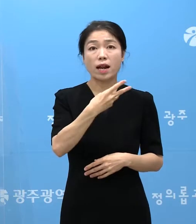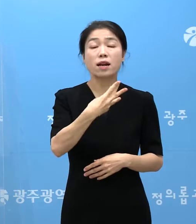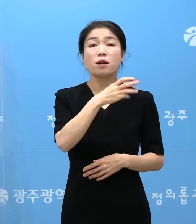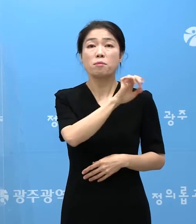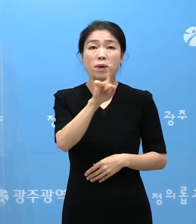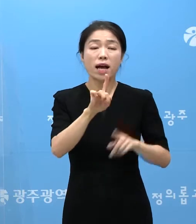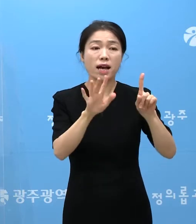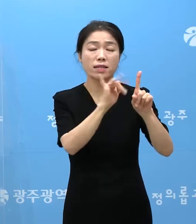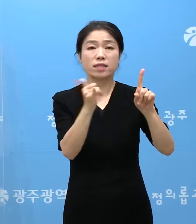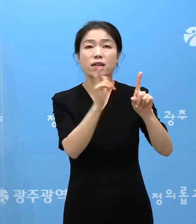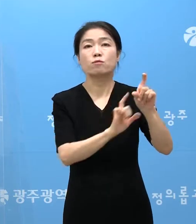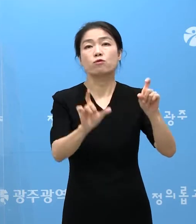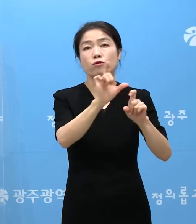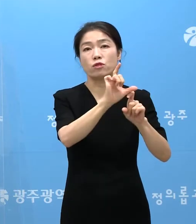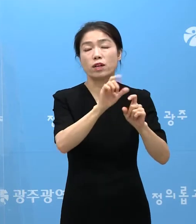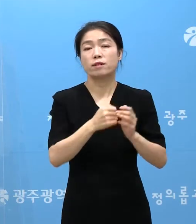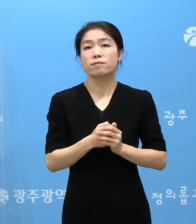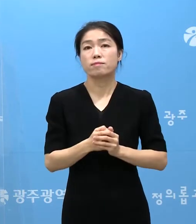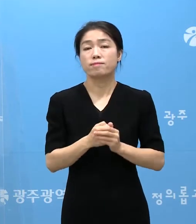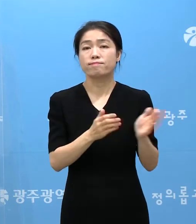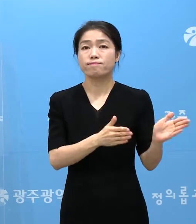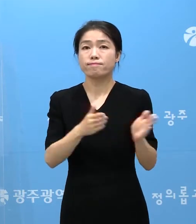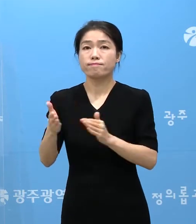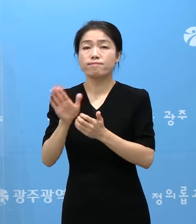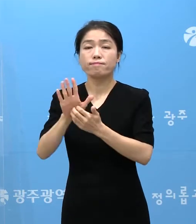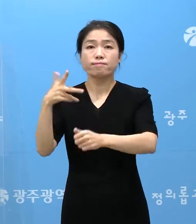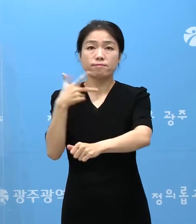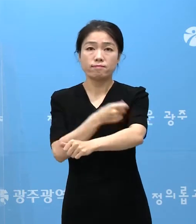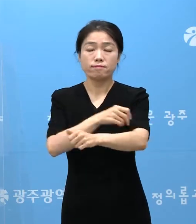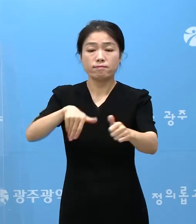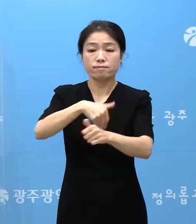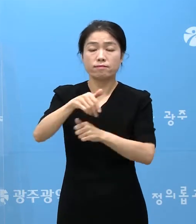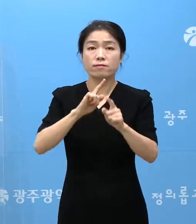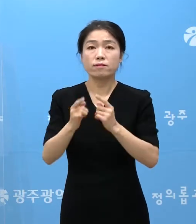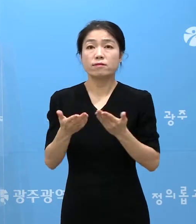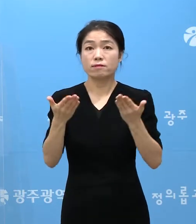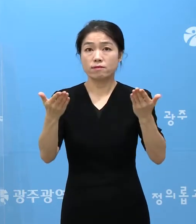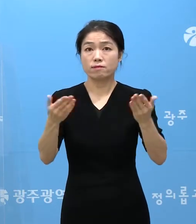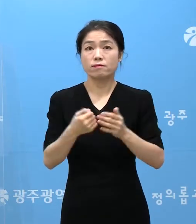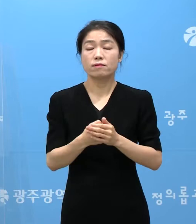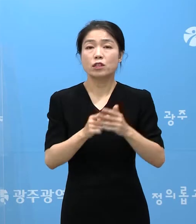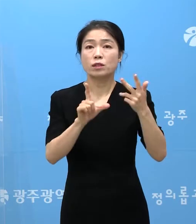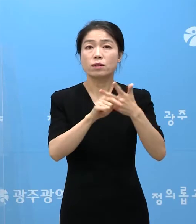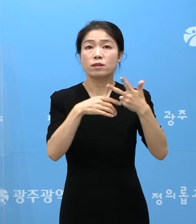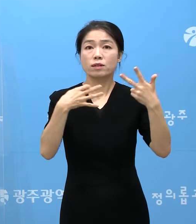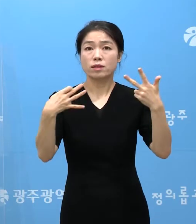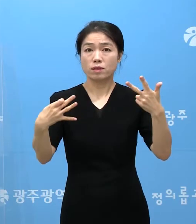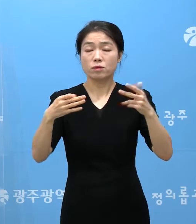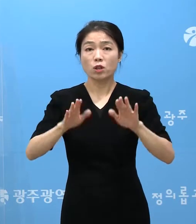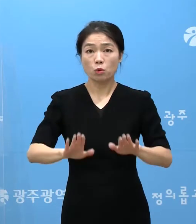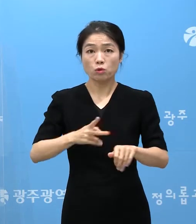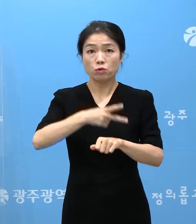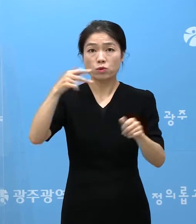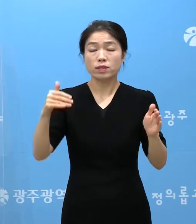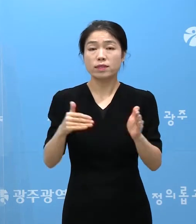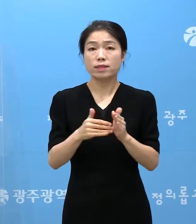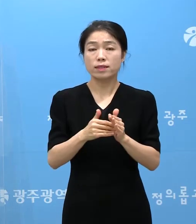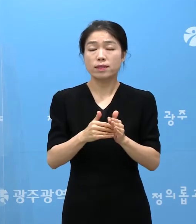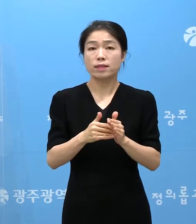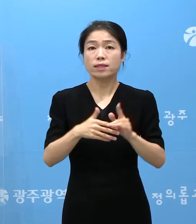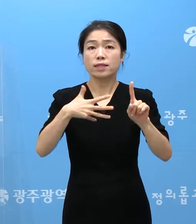변이 1분이 추가되었습니다. 다음은 예방접종 현황입니다. 7월 14일 오늘 이